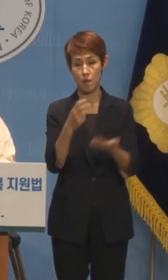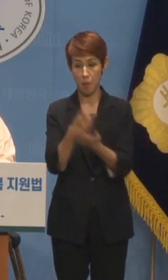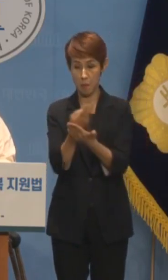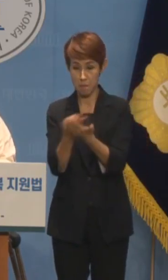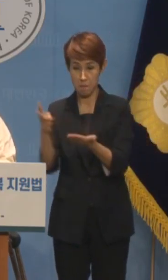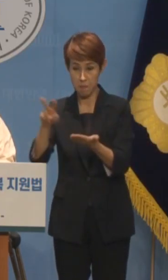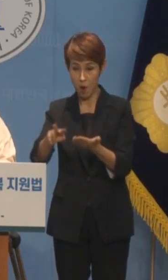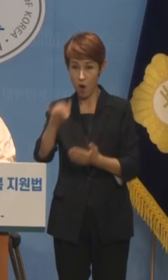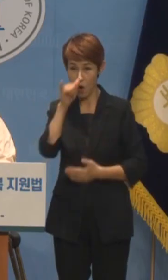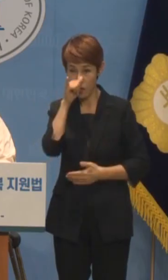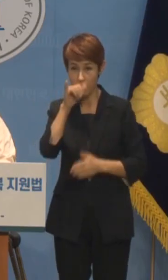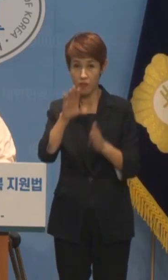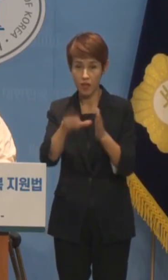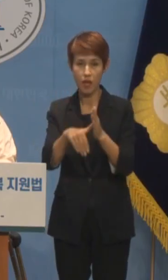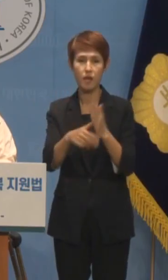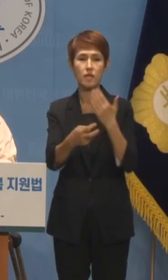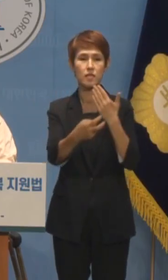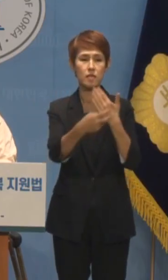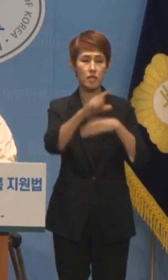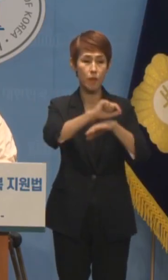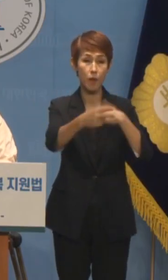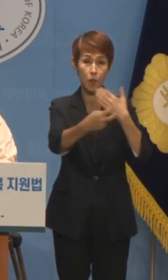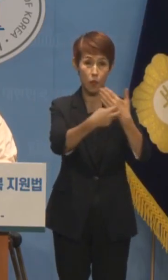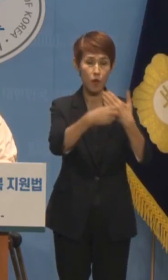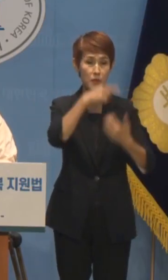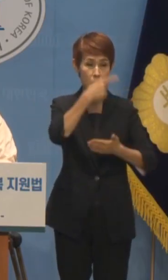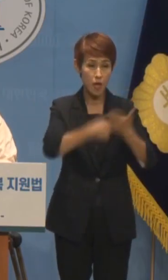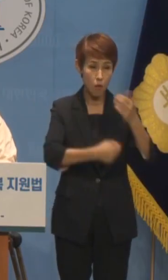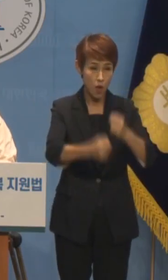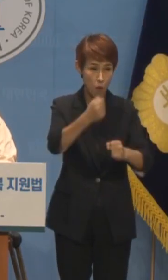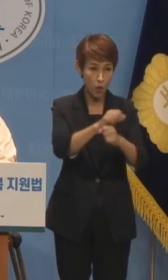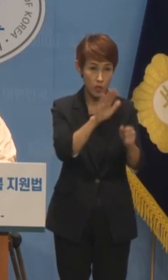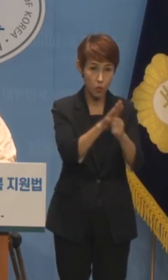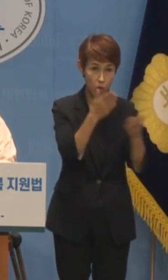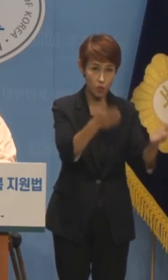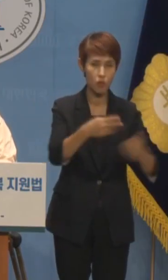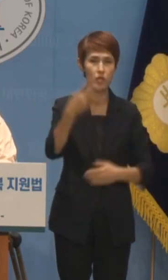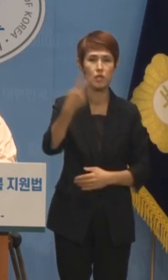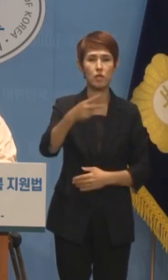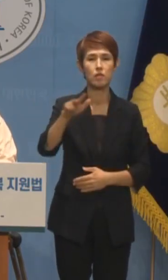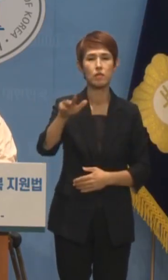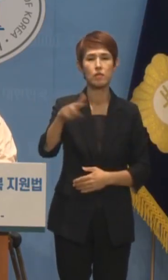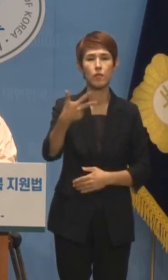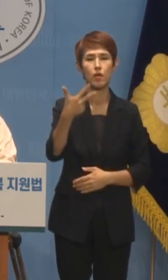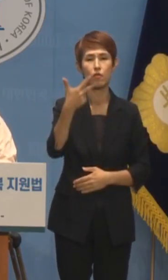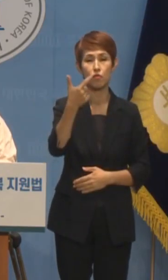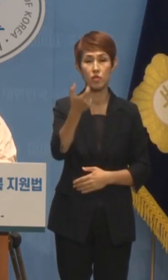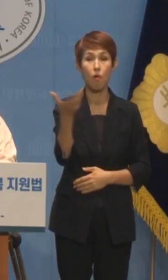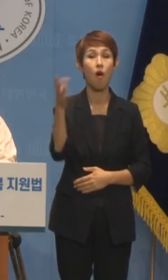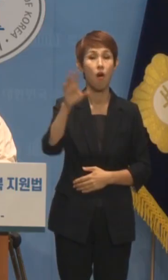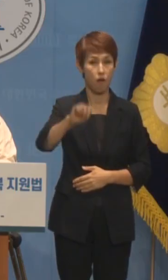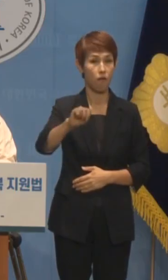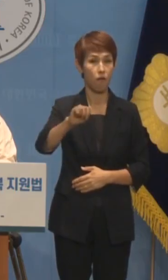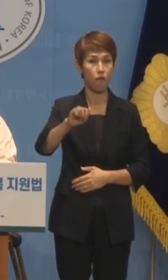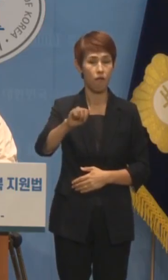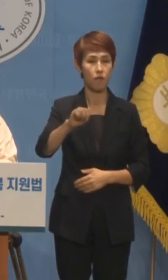이 지방의료원의 피해 회복 지원 금액은 연간 약 2,760억 원 이상으로